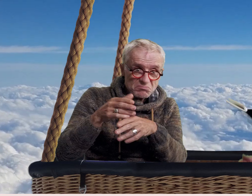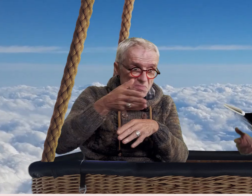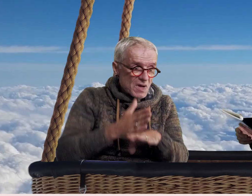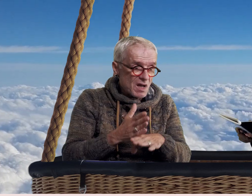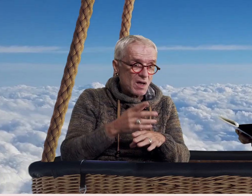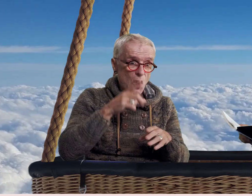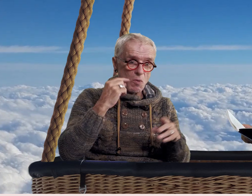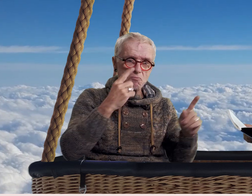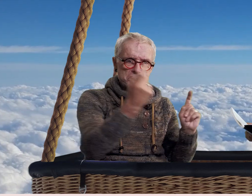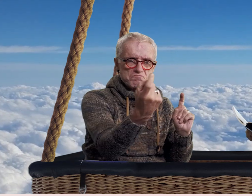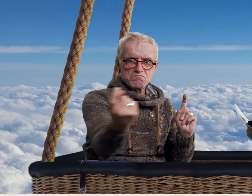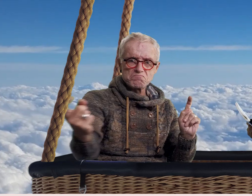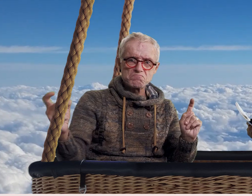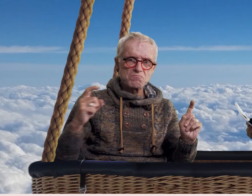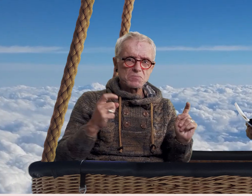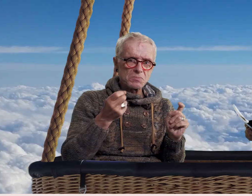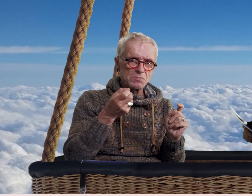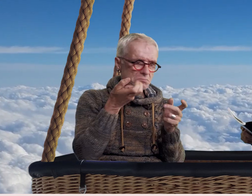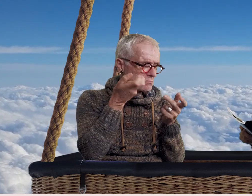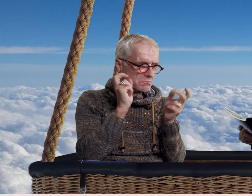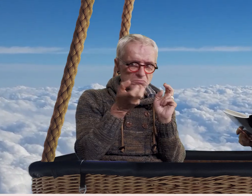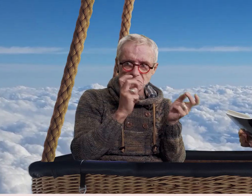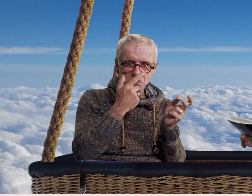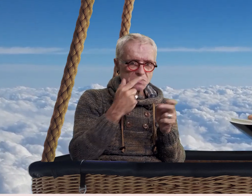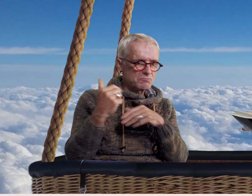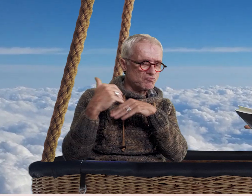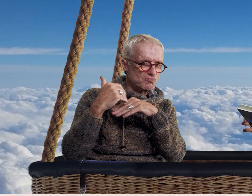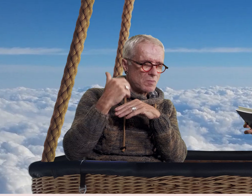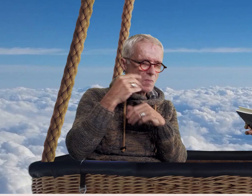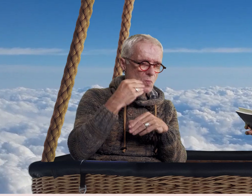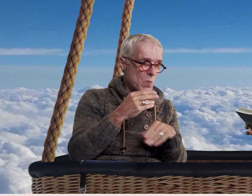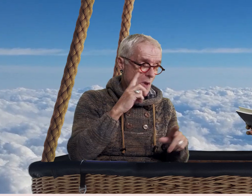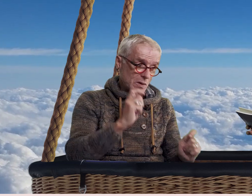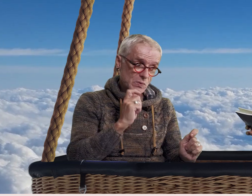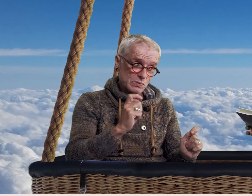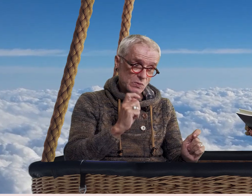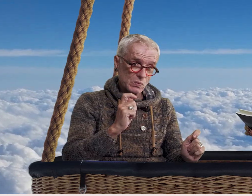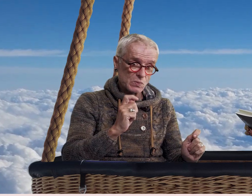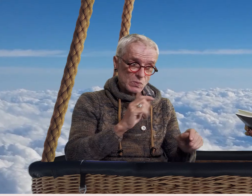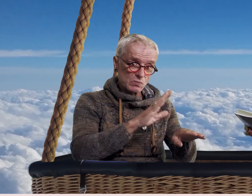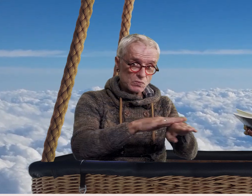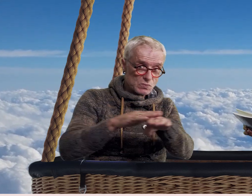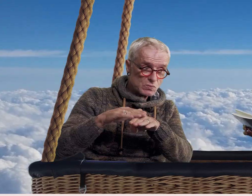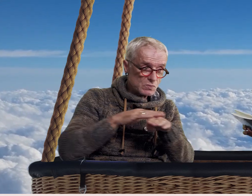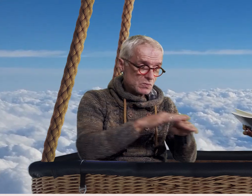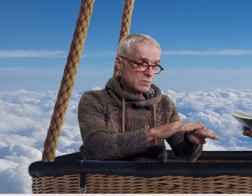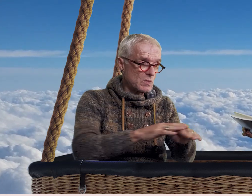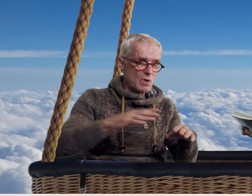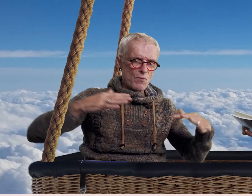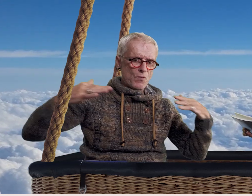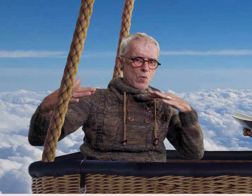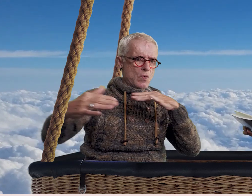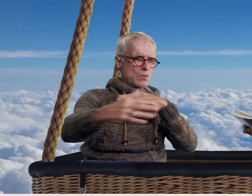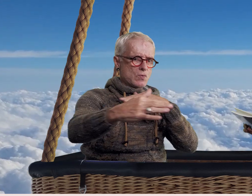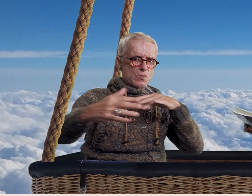hommes se disposèrent. Un dernier coup d'œil m'apprit que je pouvais partir. « Attention ! » Il se fit quelques remuements dans la foule